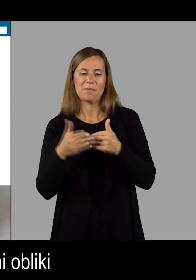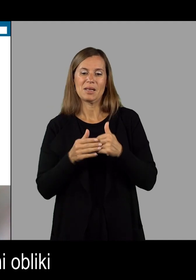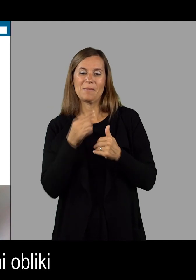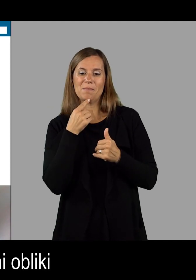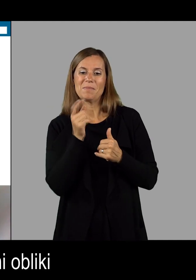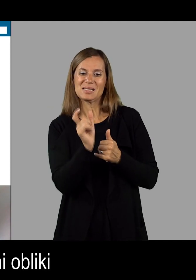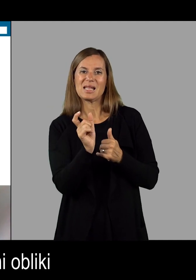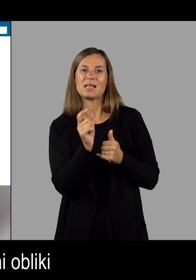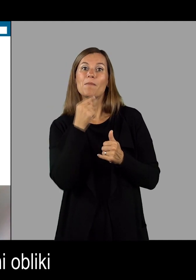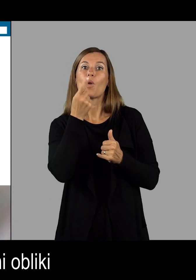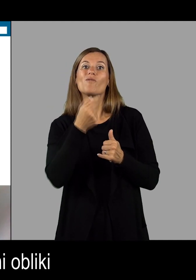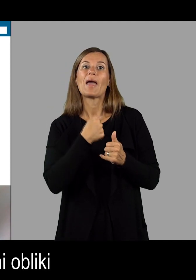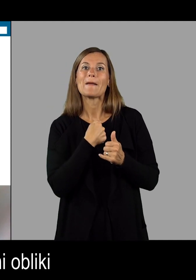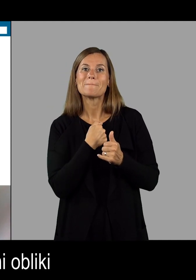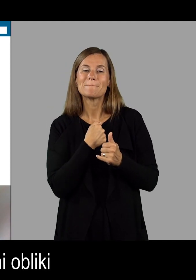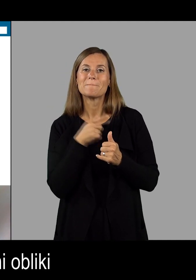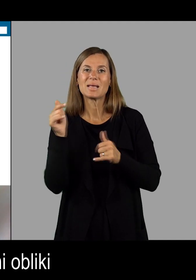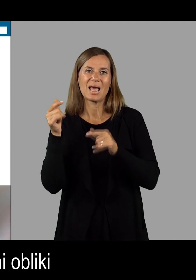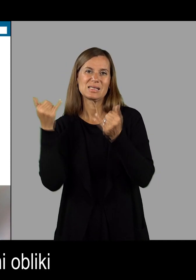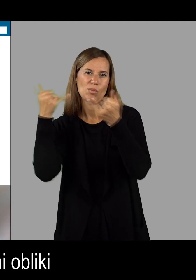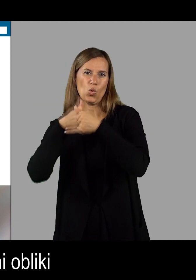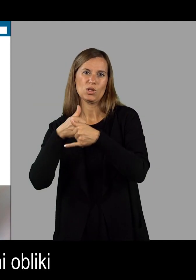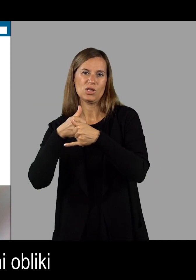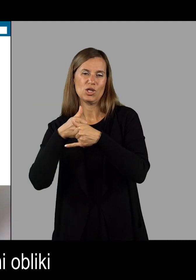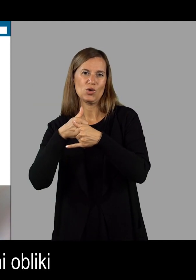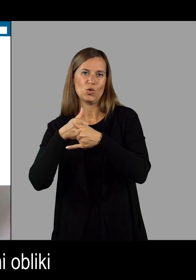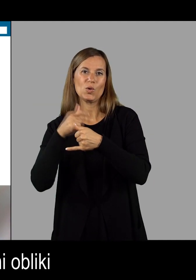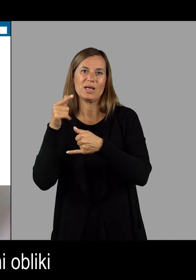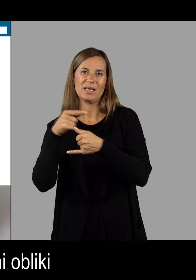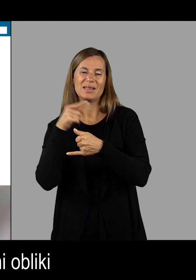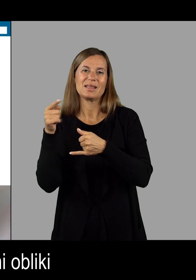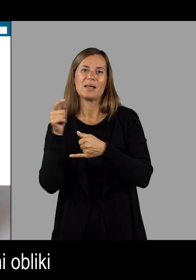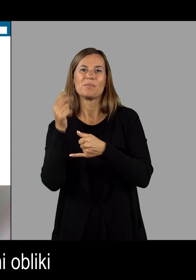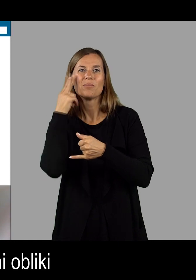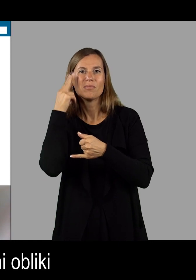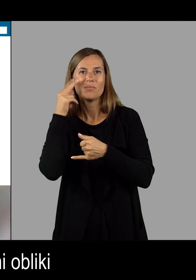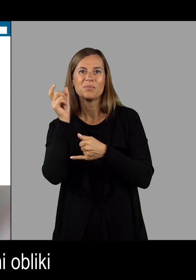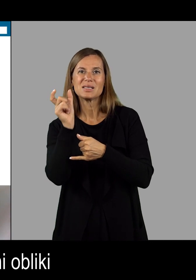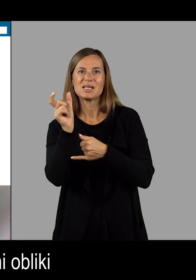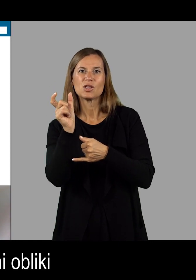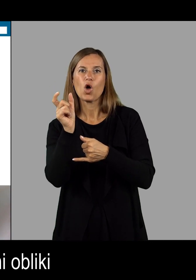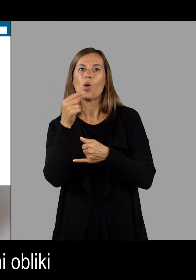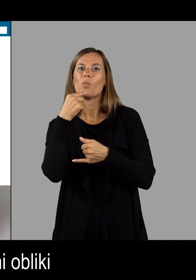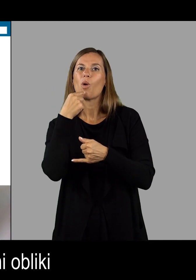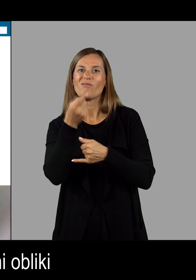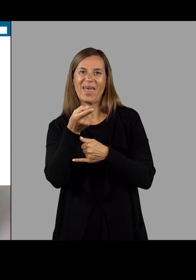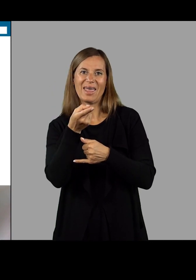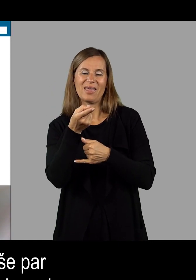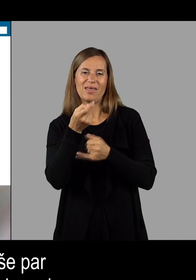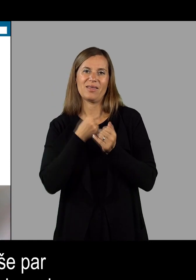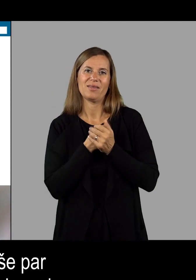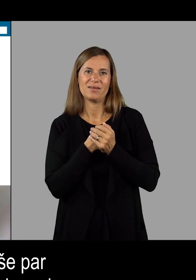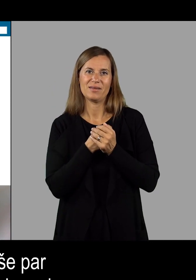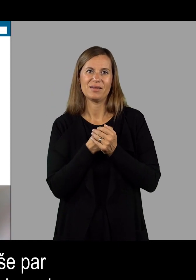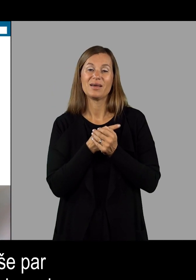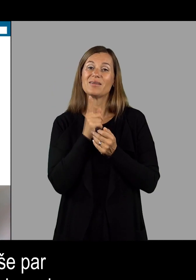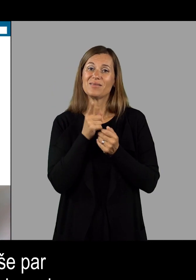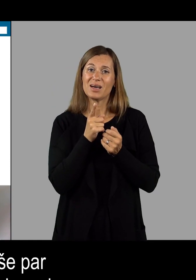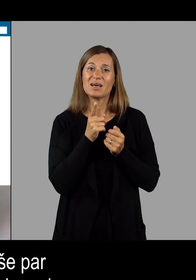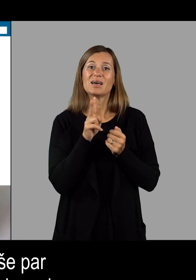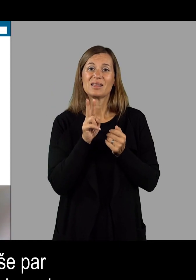besedici povem se je zmotil v pregibni obliki in razpoznal besedico pove. V nadaljevanju